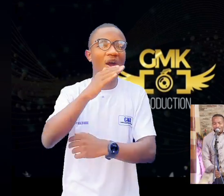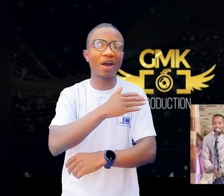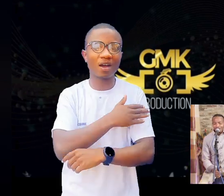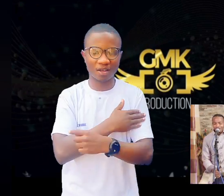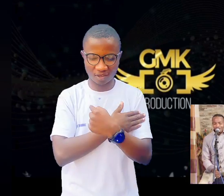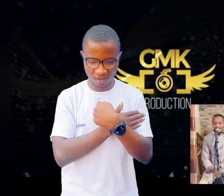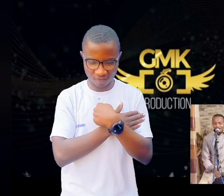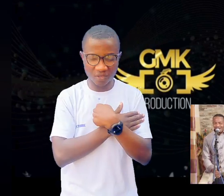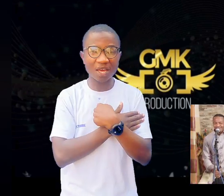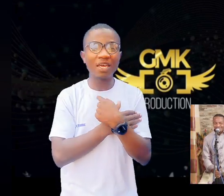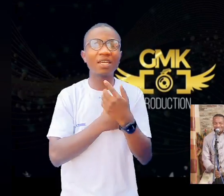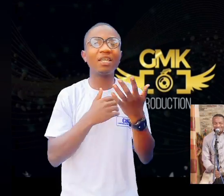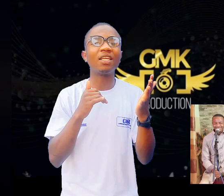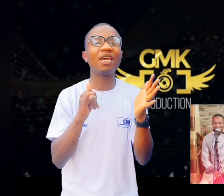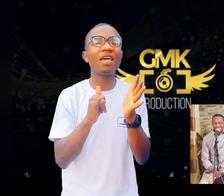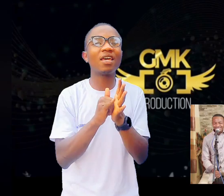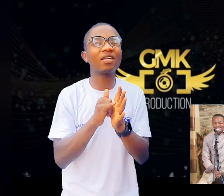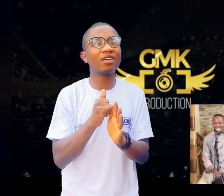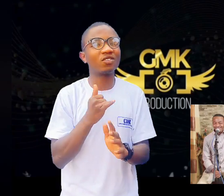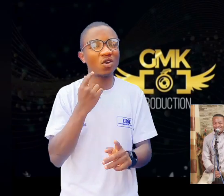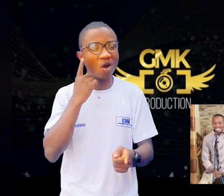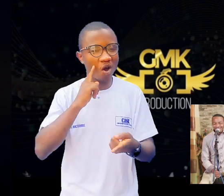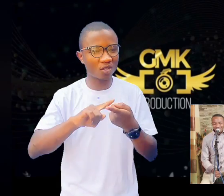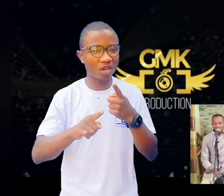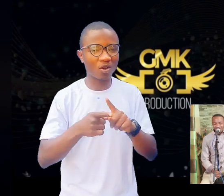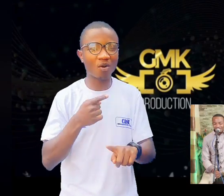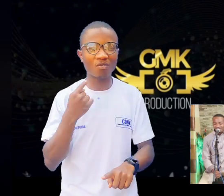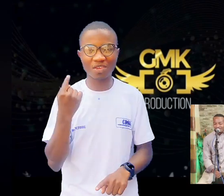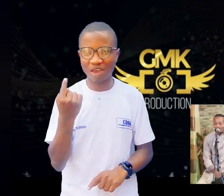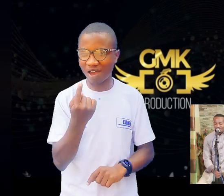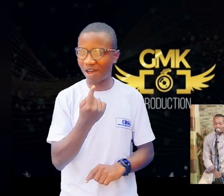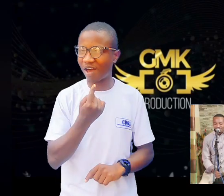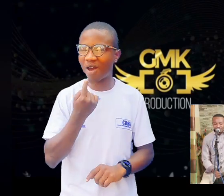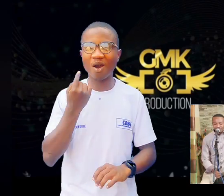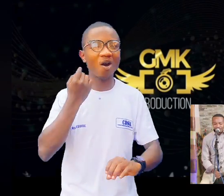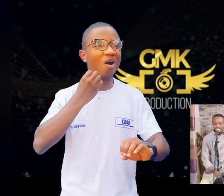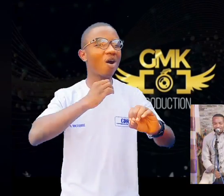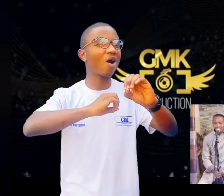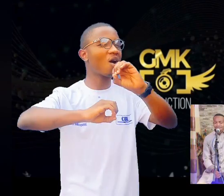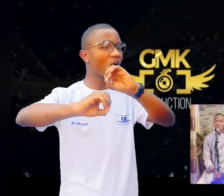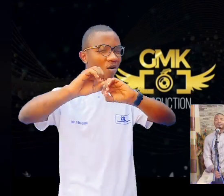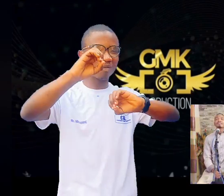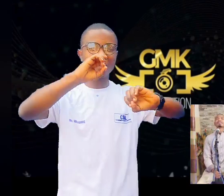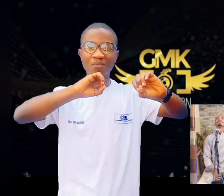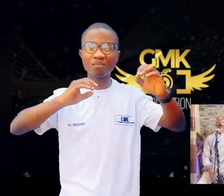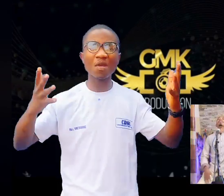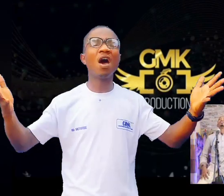Entre Dieu et moi, il est question de confiance.